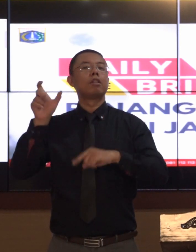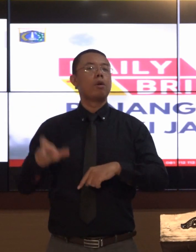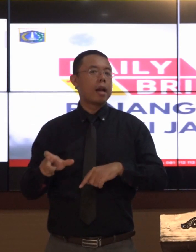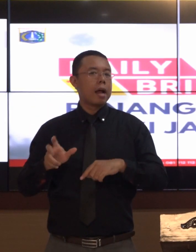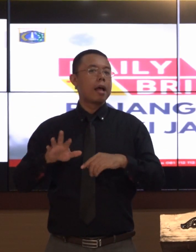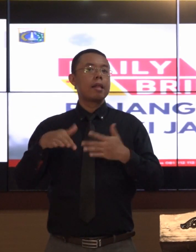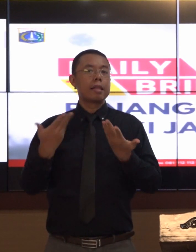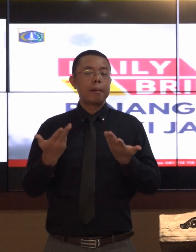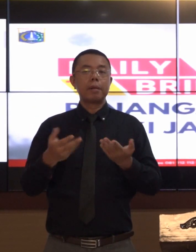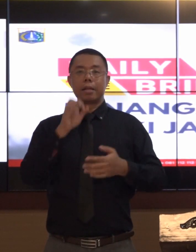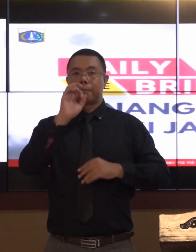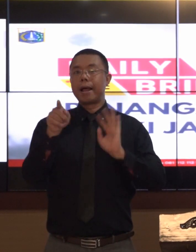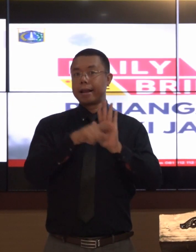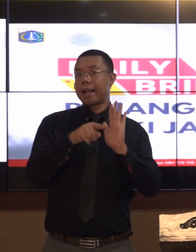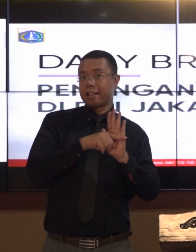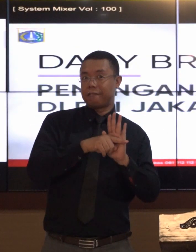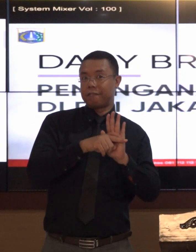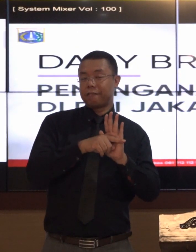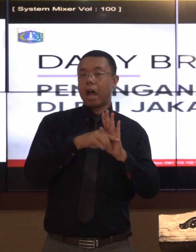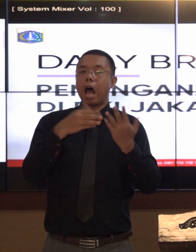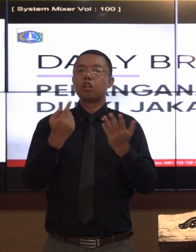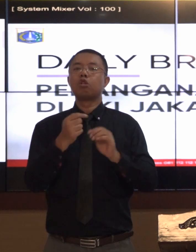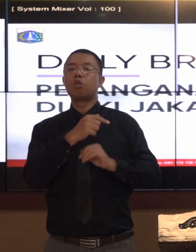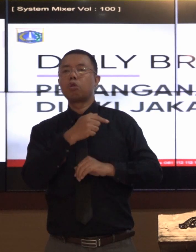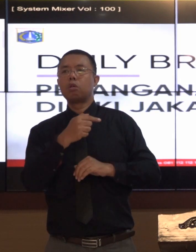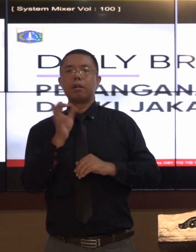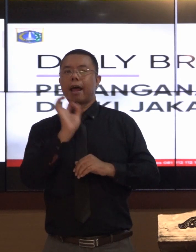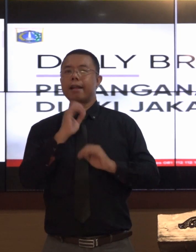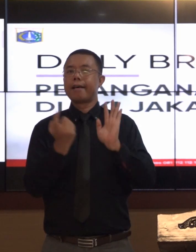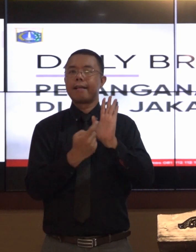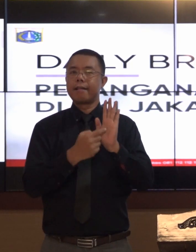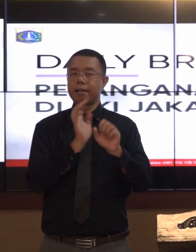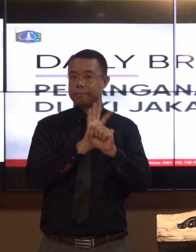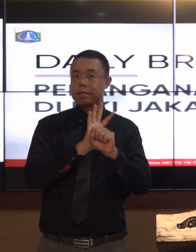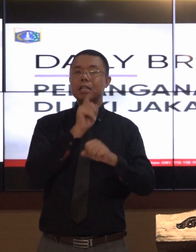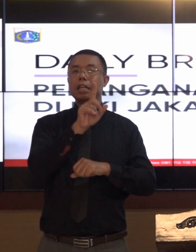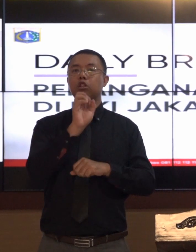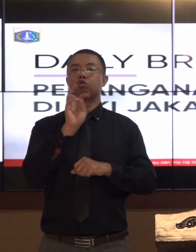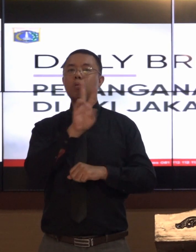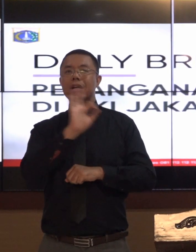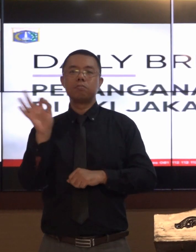sementara yang dinyatakan nonreaktif ada sebesar 102 200